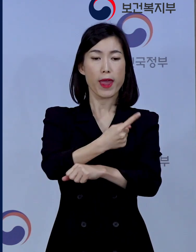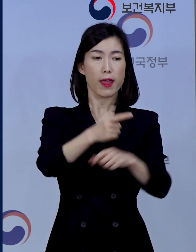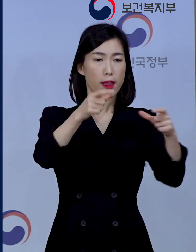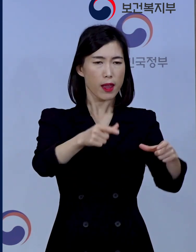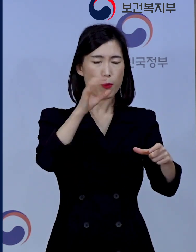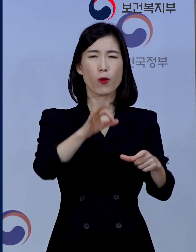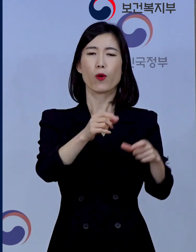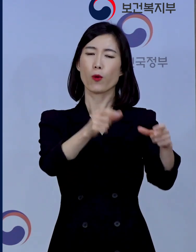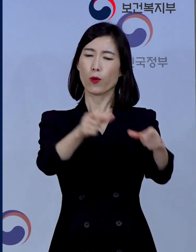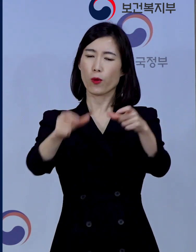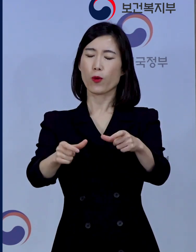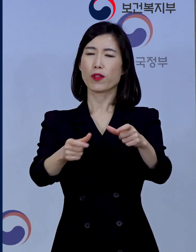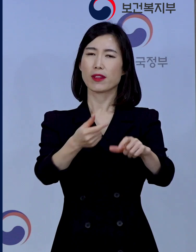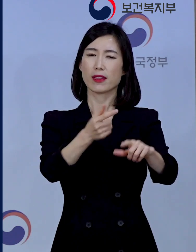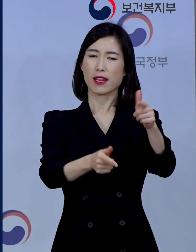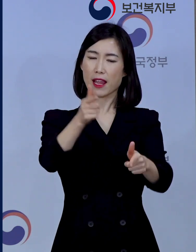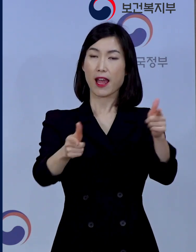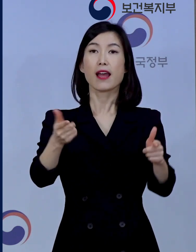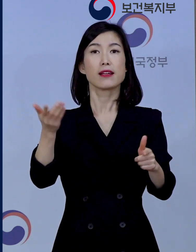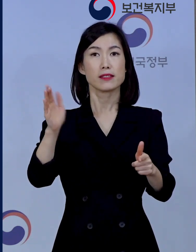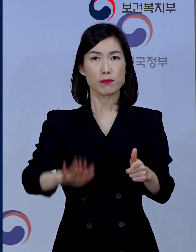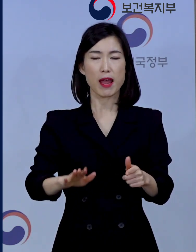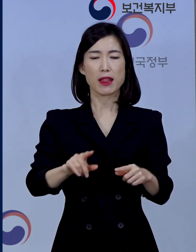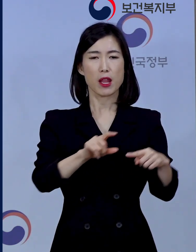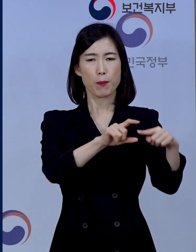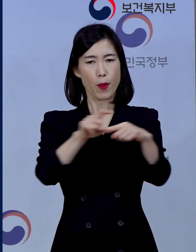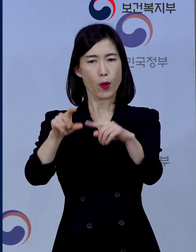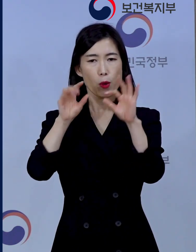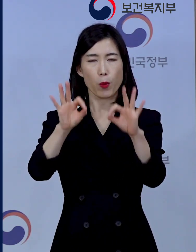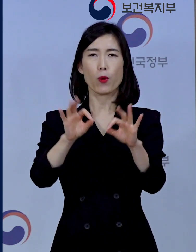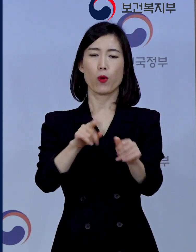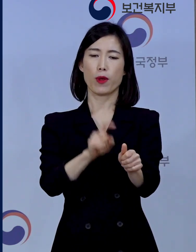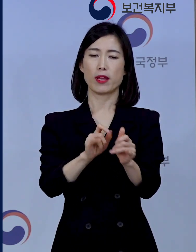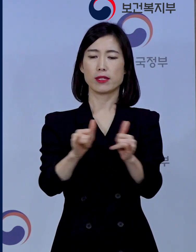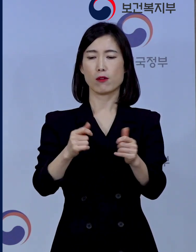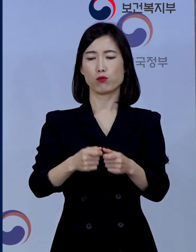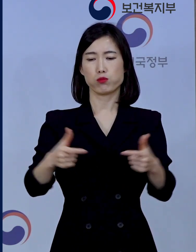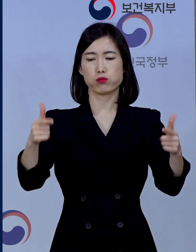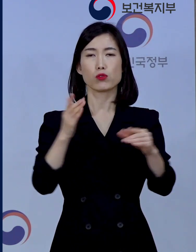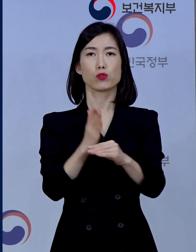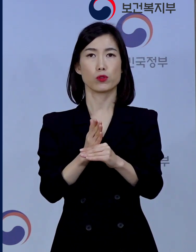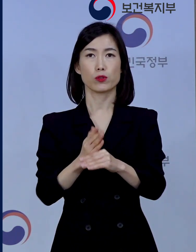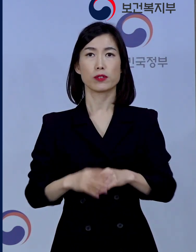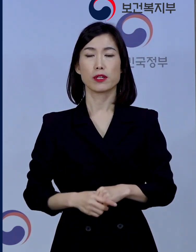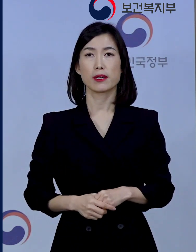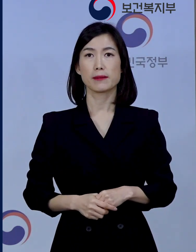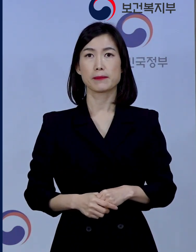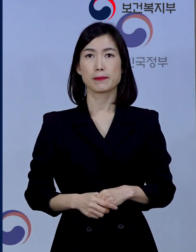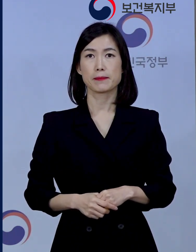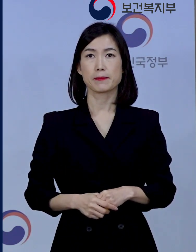비수도권도 지역적 편차는 크지만 전반적으로 환자가 증가하는 추세입니다.